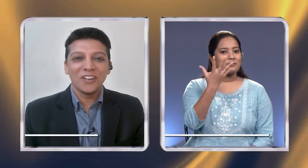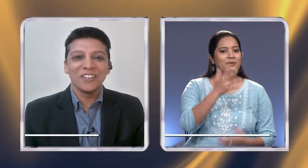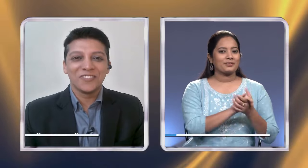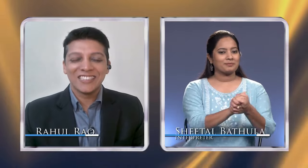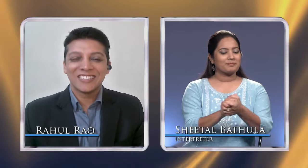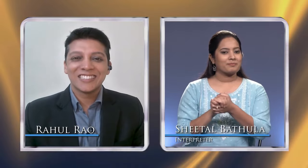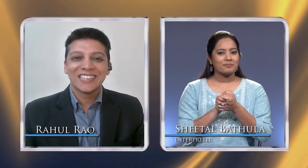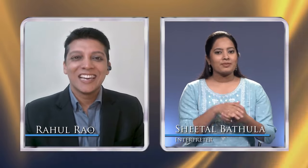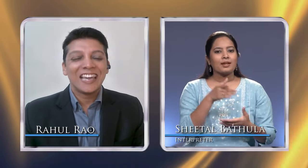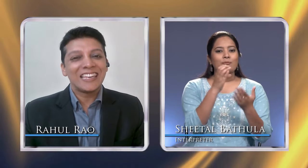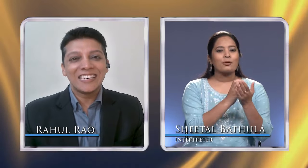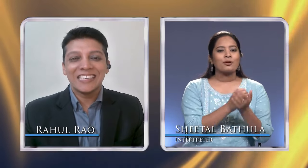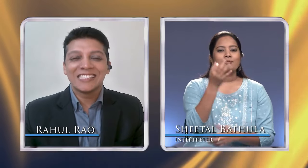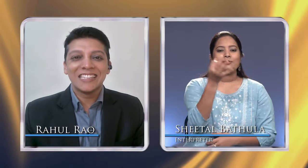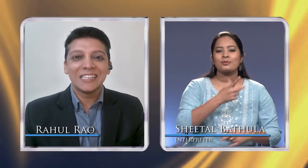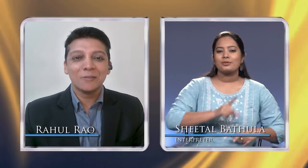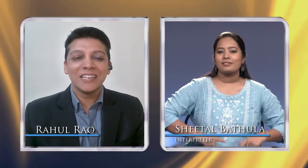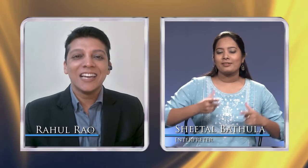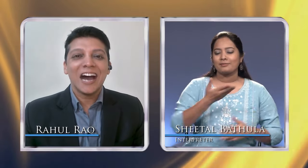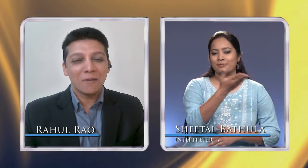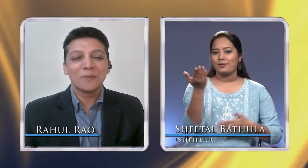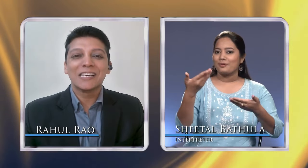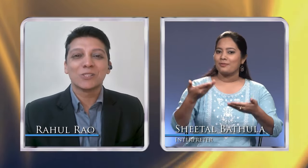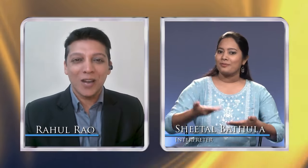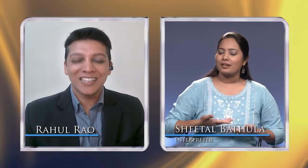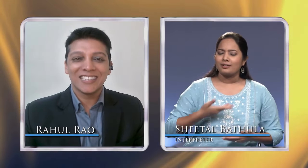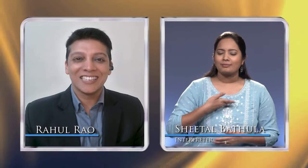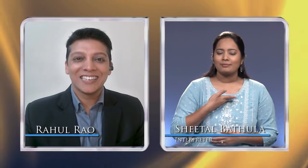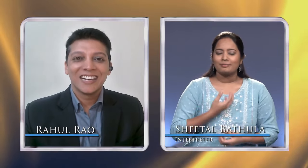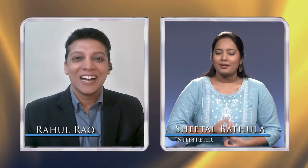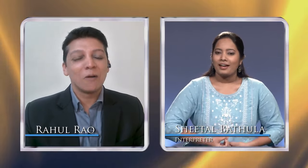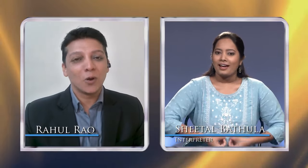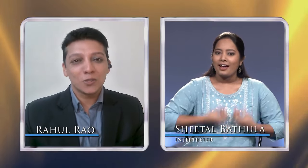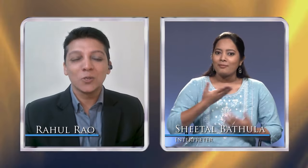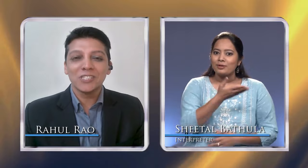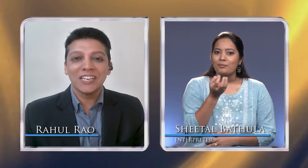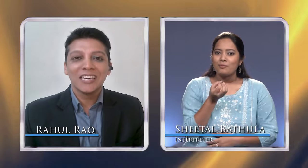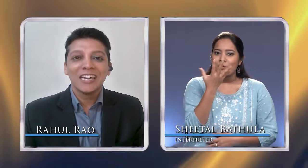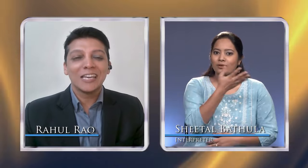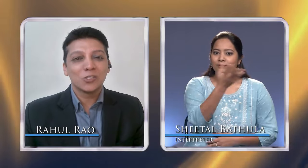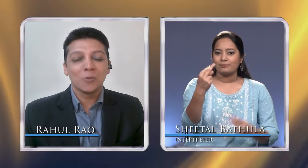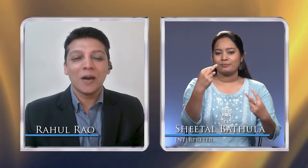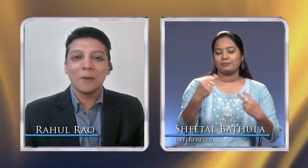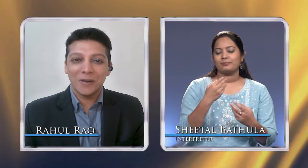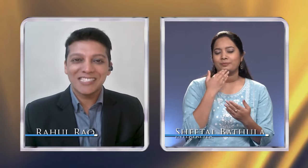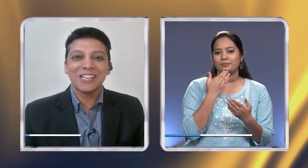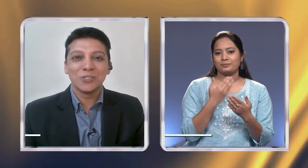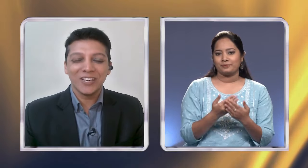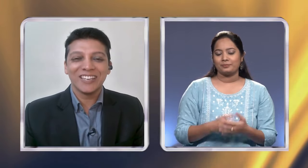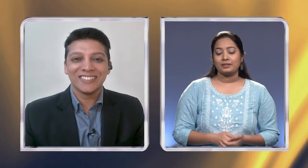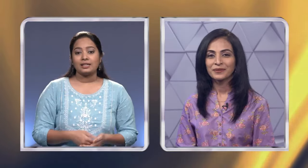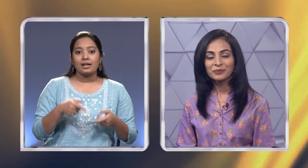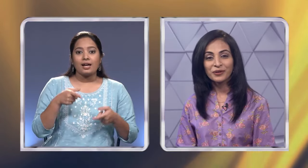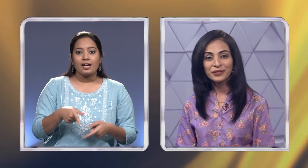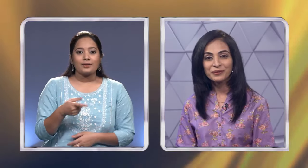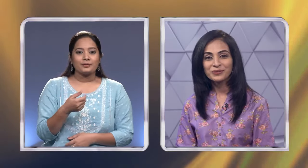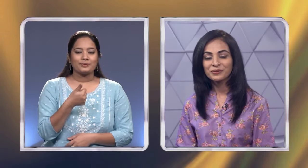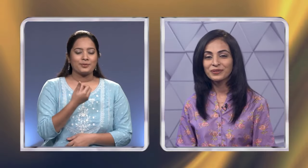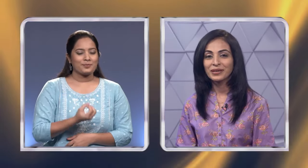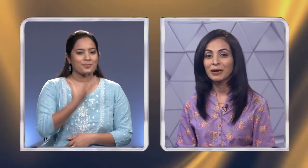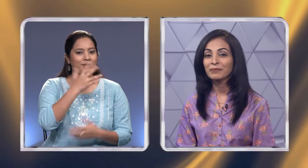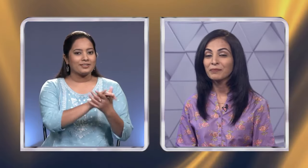गुड मॉर्निंग फ्रेंड्स, एक नई जिंदगी में आपका स्वागत है। हम बहुत खुश हैं इस सुबह आप हमारे साथ जुड़े हैं। गुड